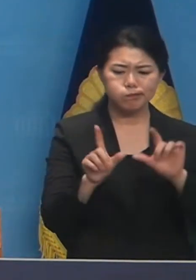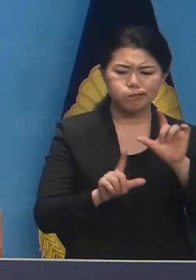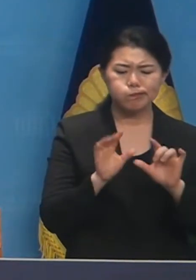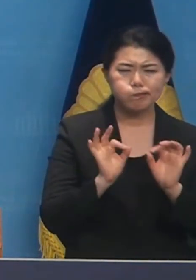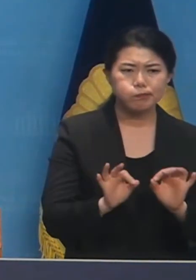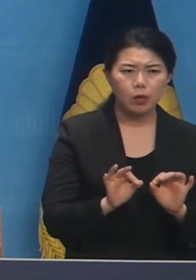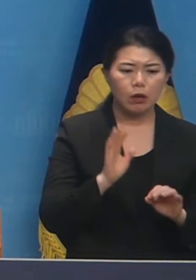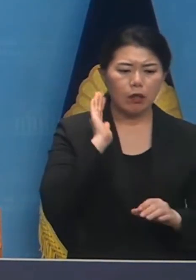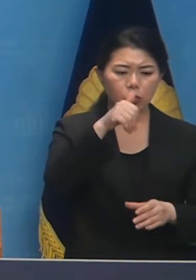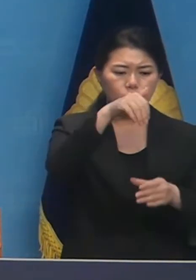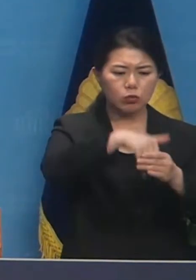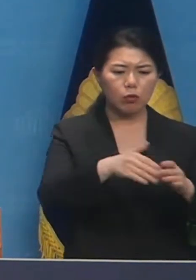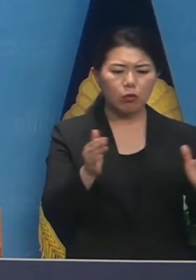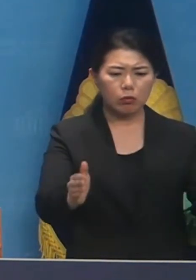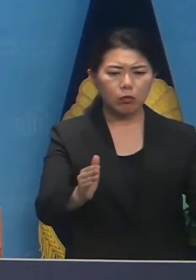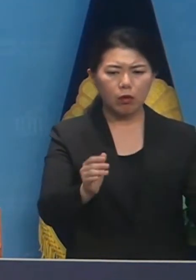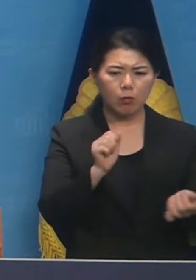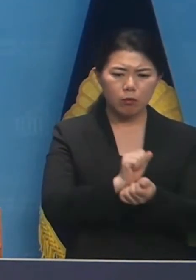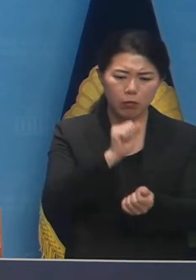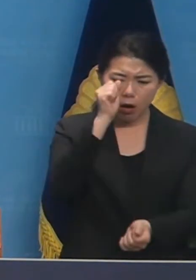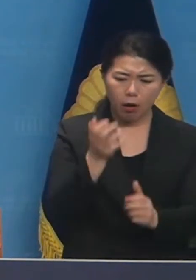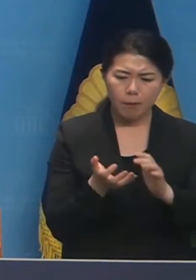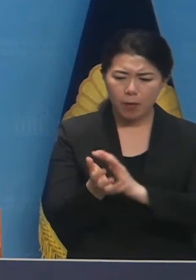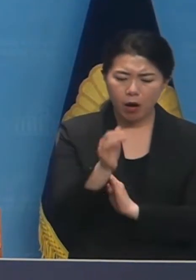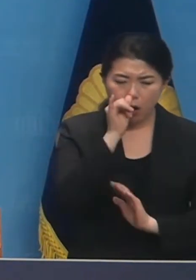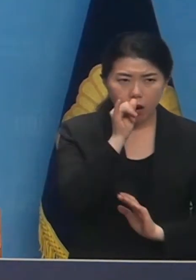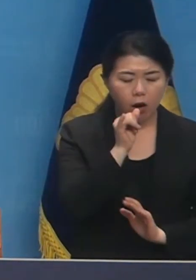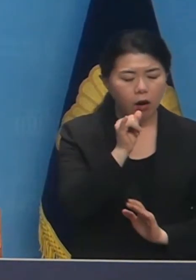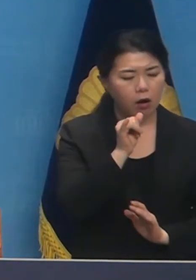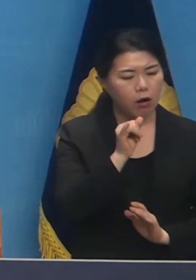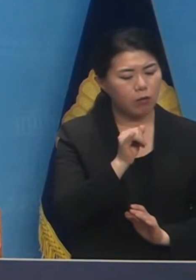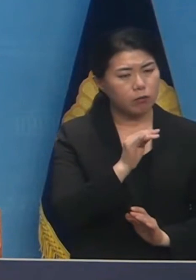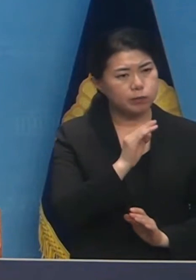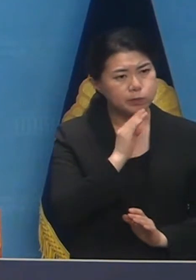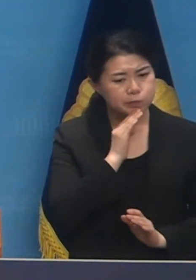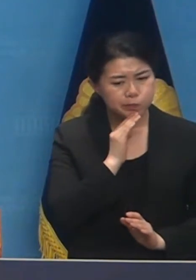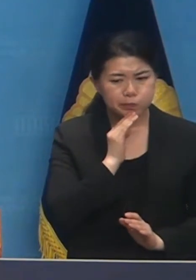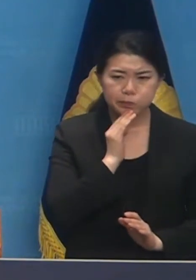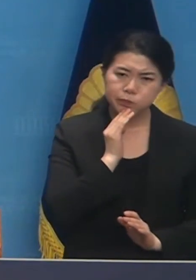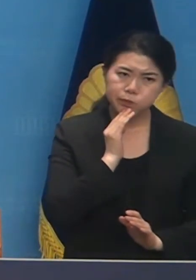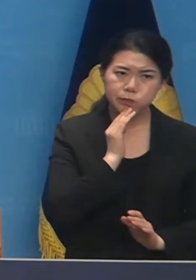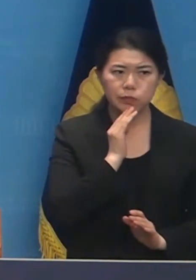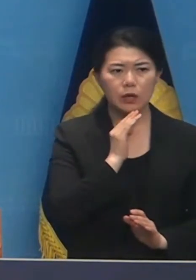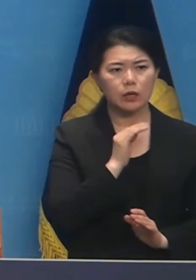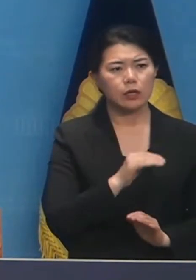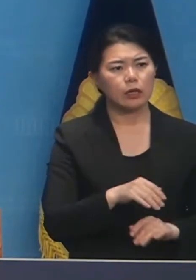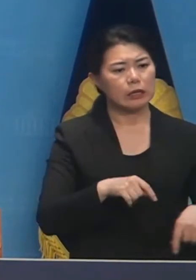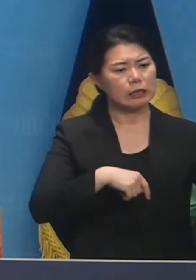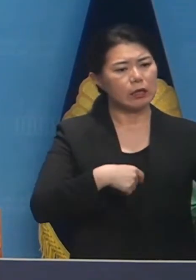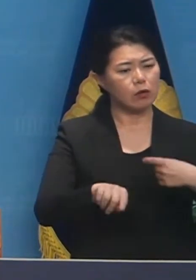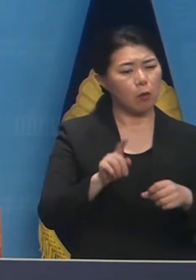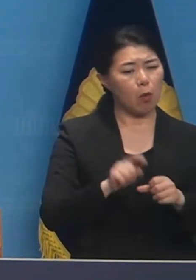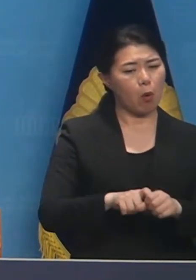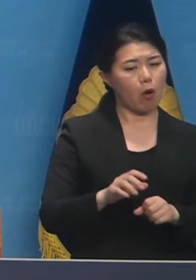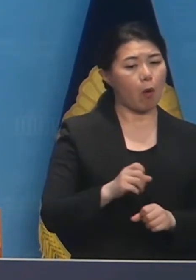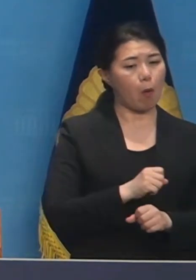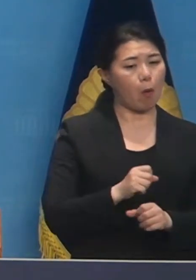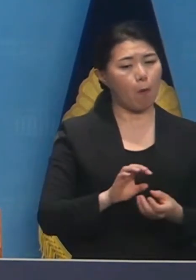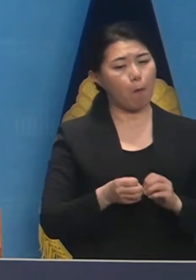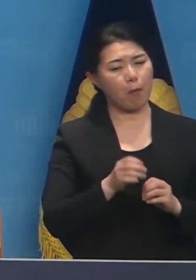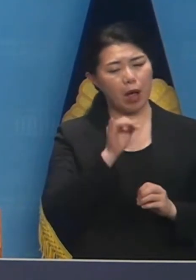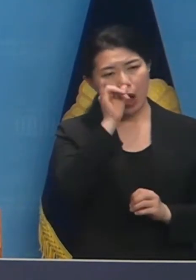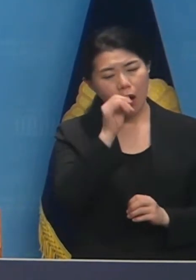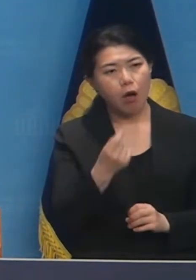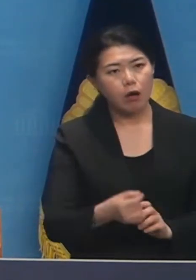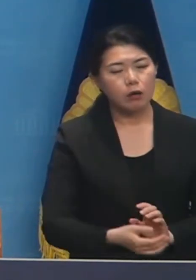형태가 이 대선 기간 중에 이렇게 벌어졌다는 게 참으로 누가 보더라도 이것은 정치적 특별한 도구 있지